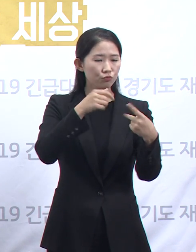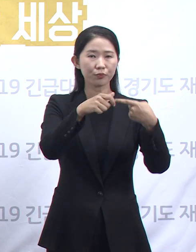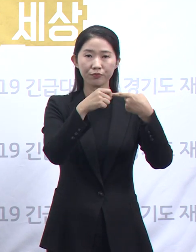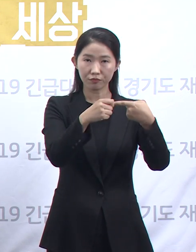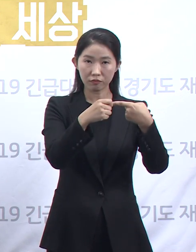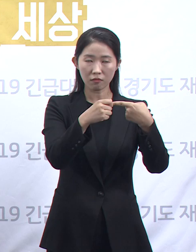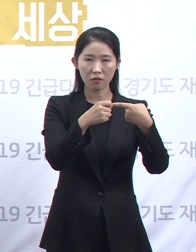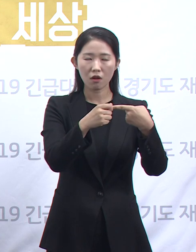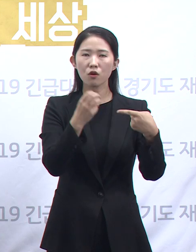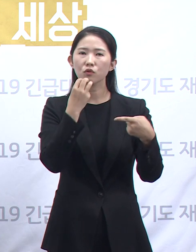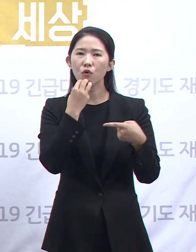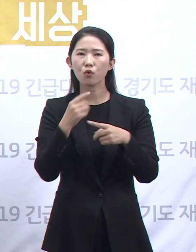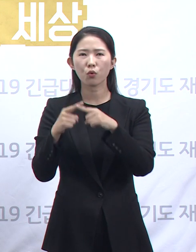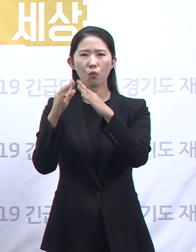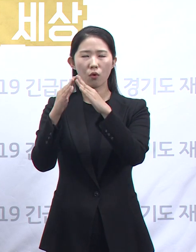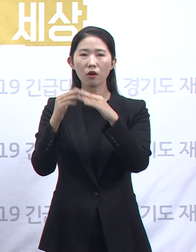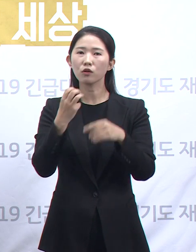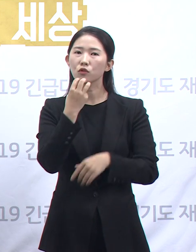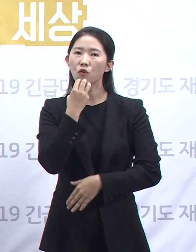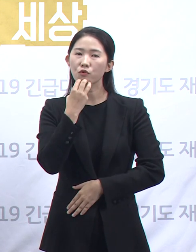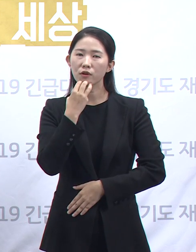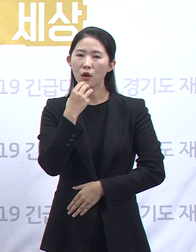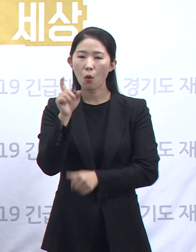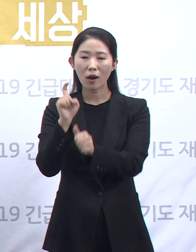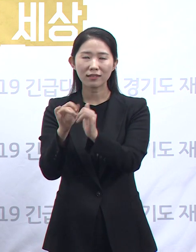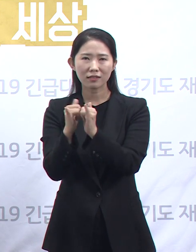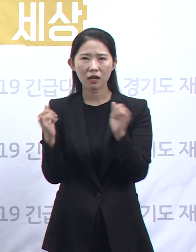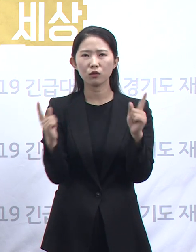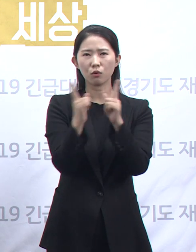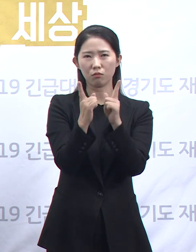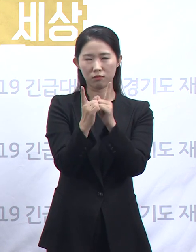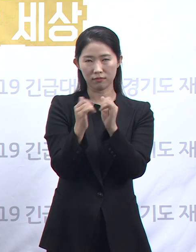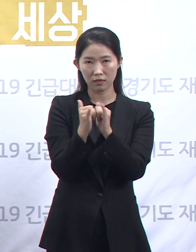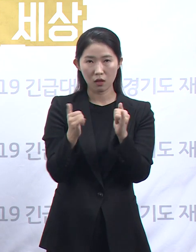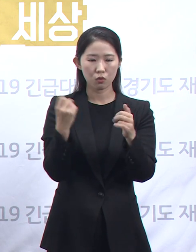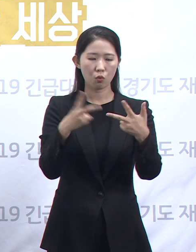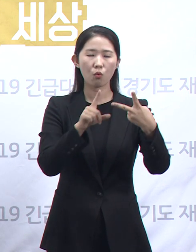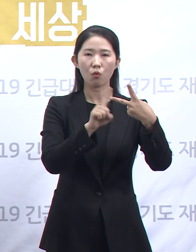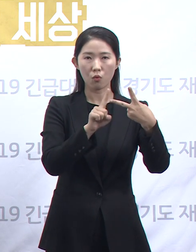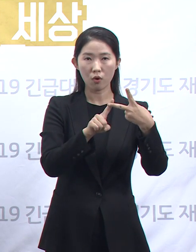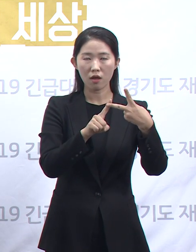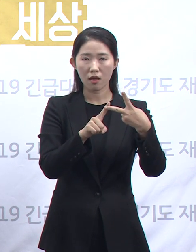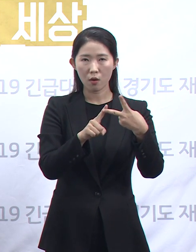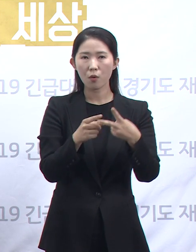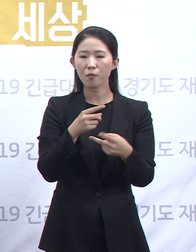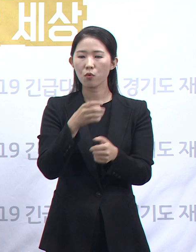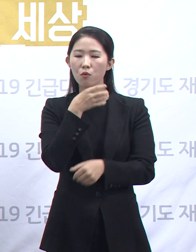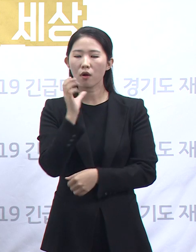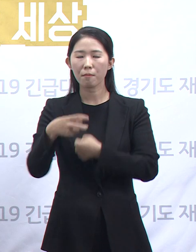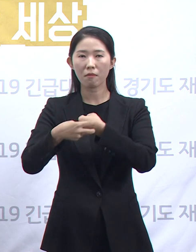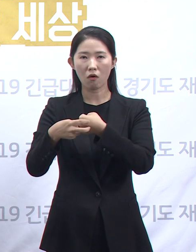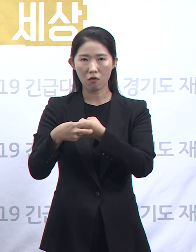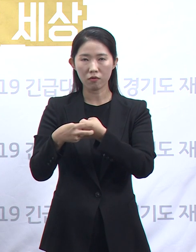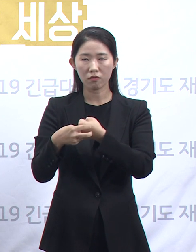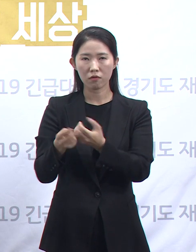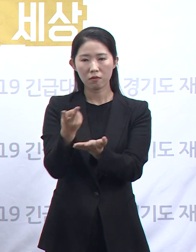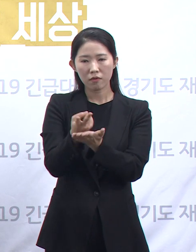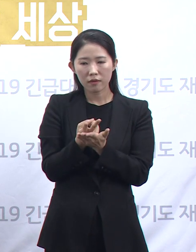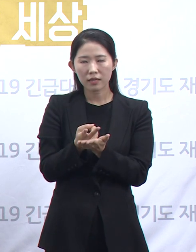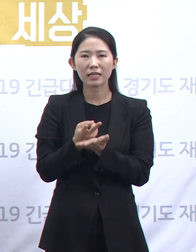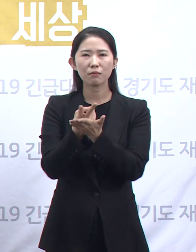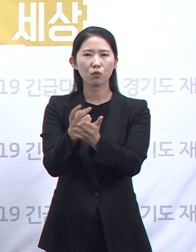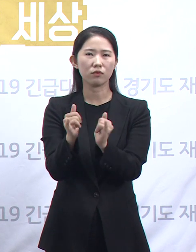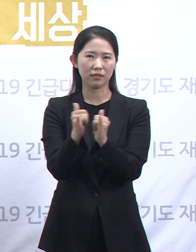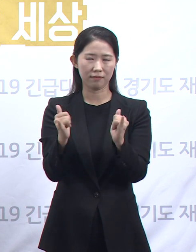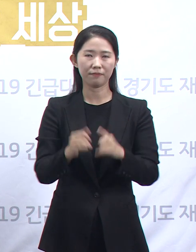접촉자 1명과 코호트 격리 중인 해당 요양원의 입소자 1명입니다. 다음으로 연천소방서 직원 확진